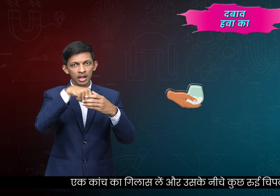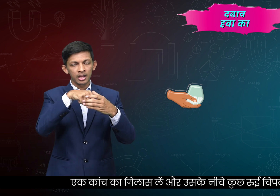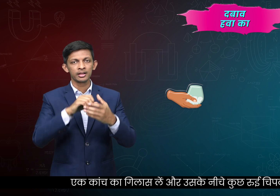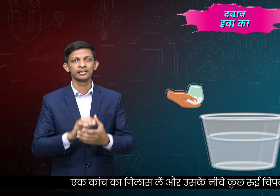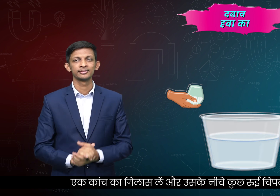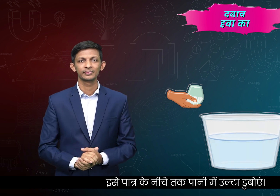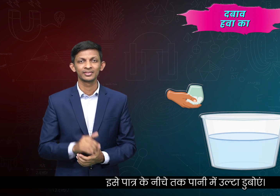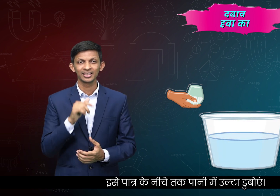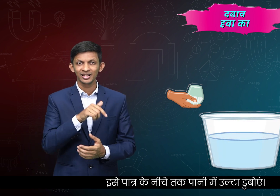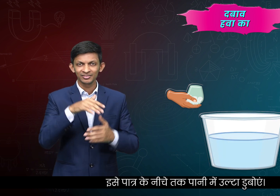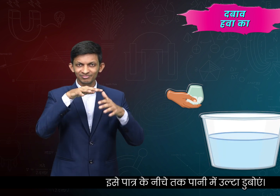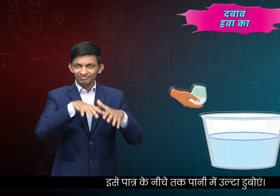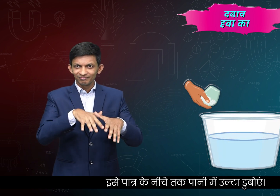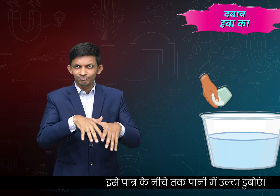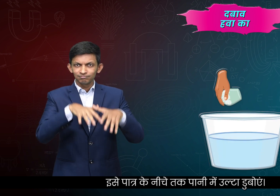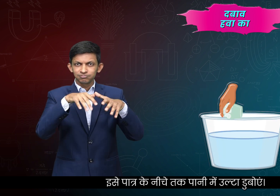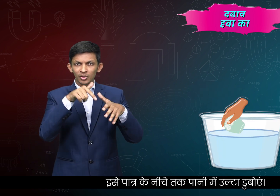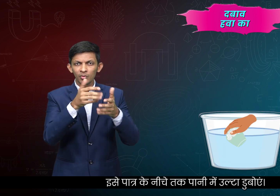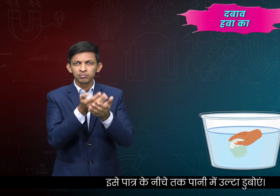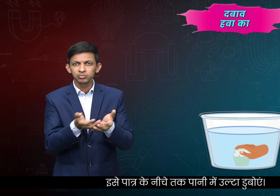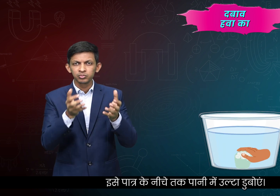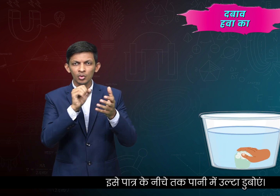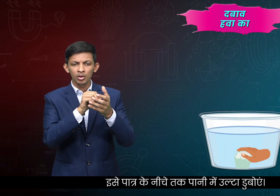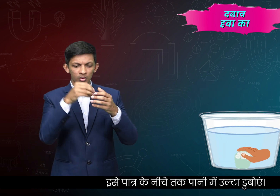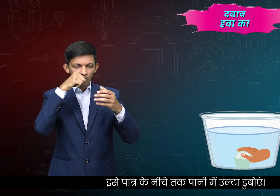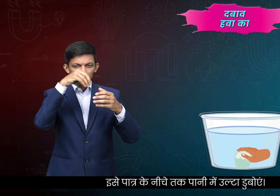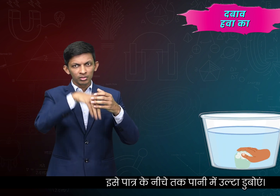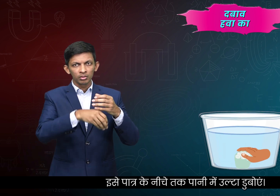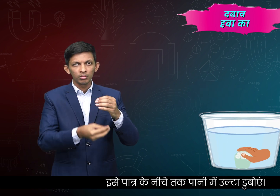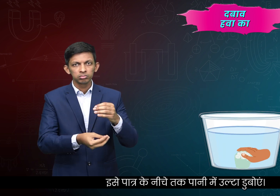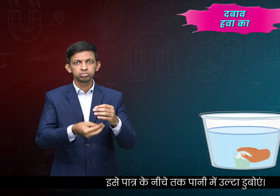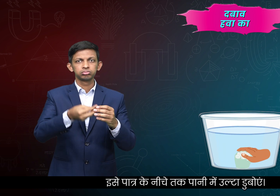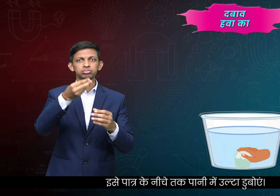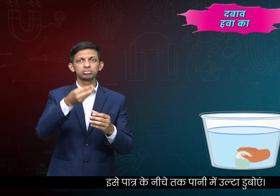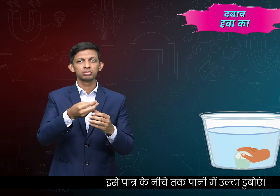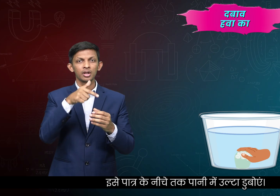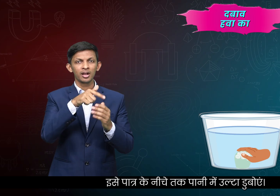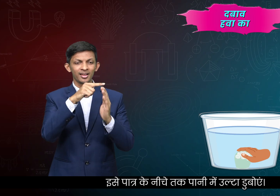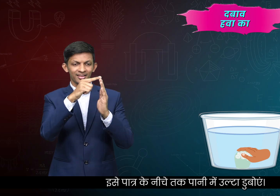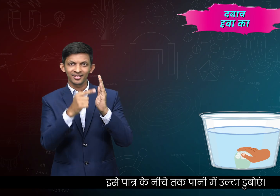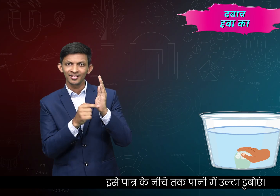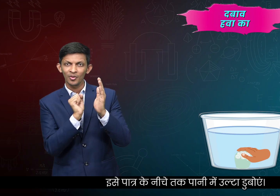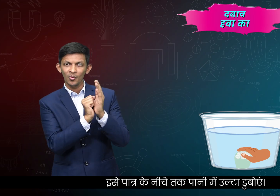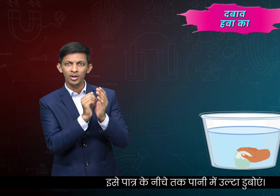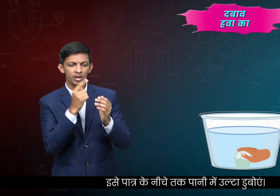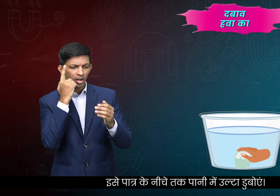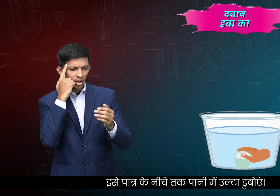दें। इसे पात्र के नीचे तक पानी में उल्टा